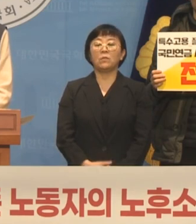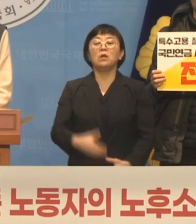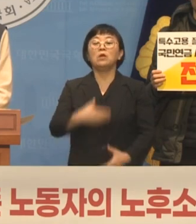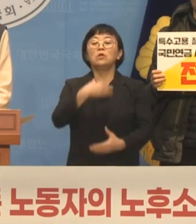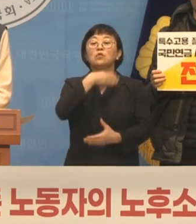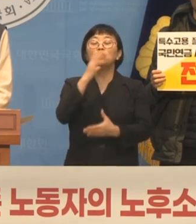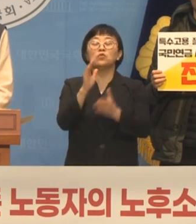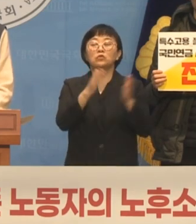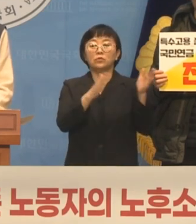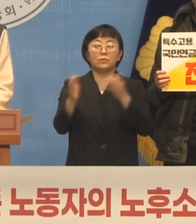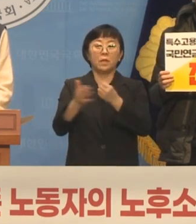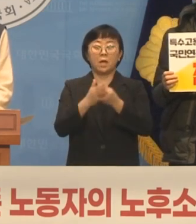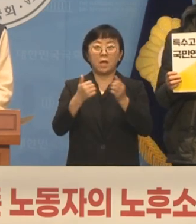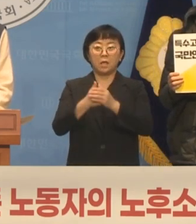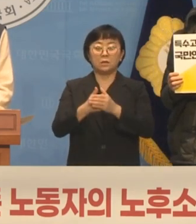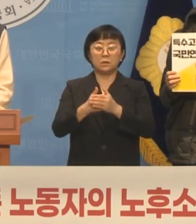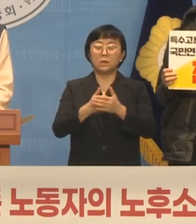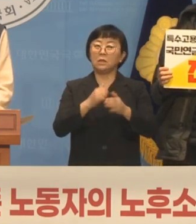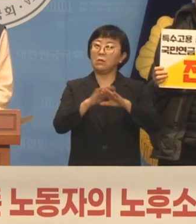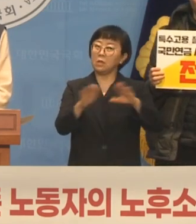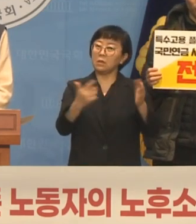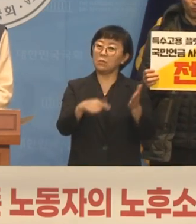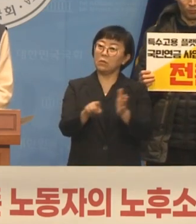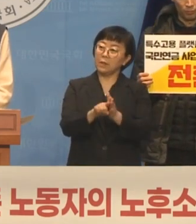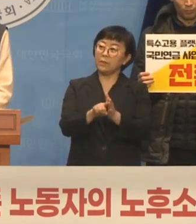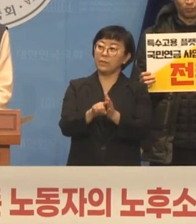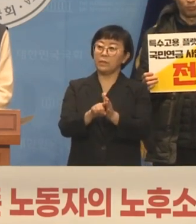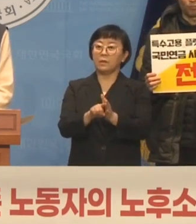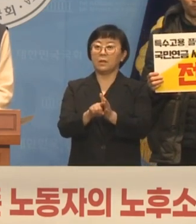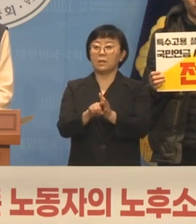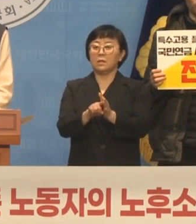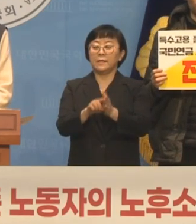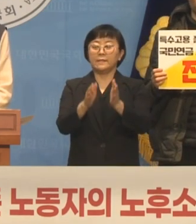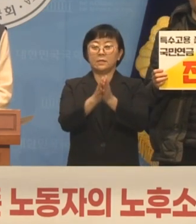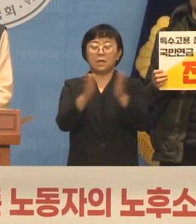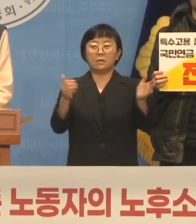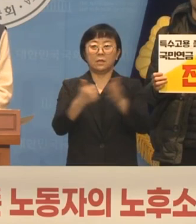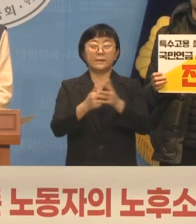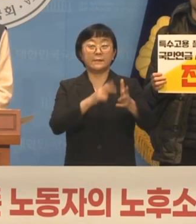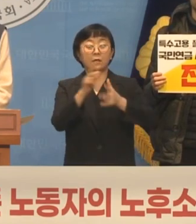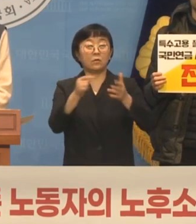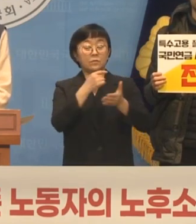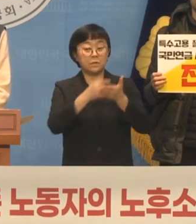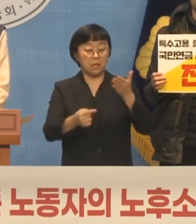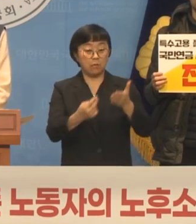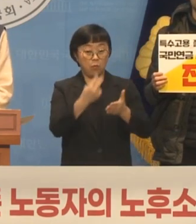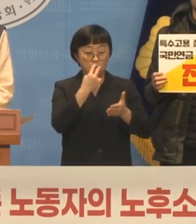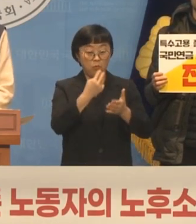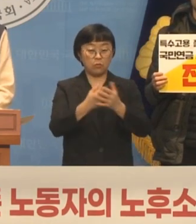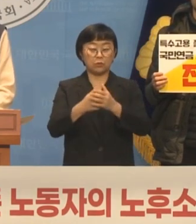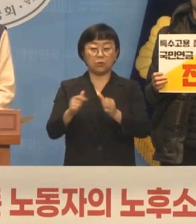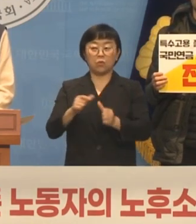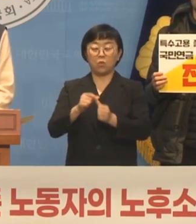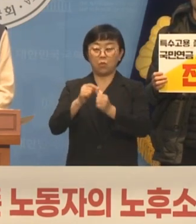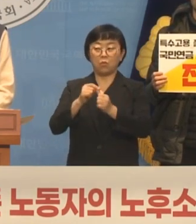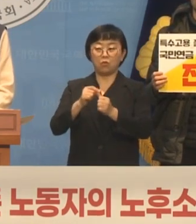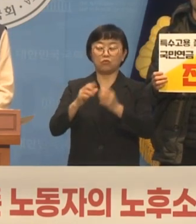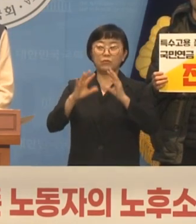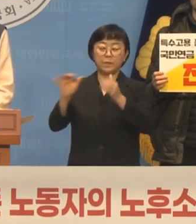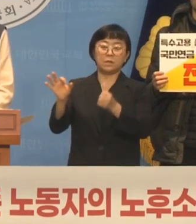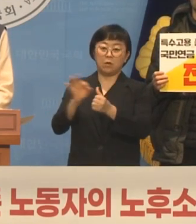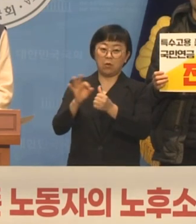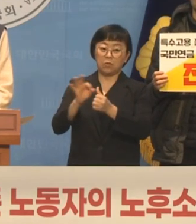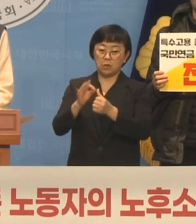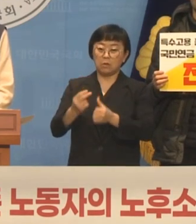노후를 준비하는 어려운 현실을 풀어나가기 위해 앞서 시행된 산재고용보험과 국민연금 문제도